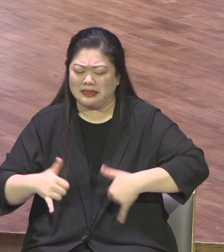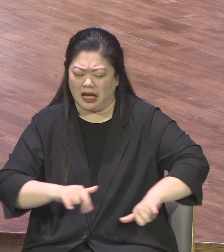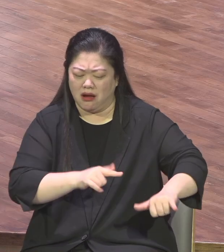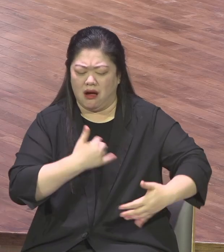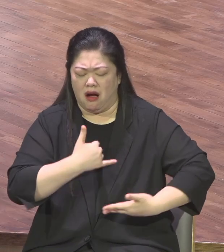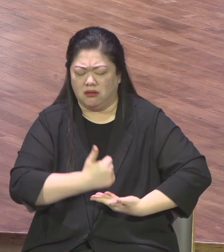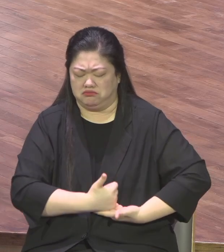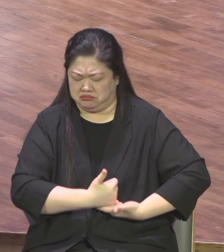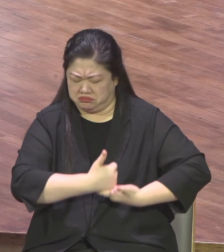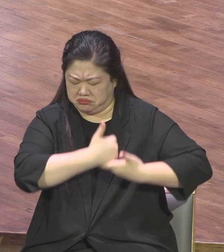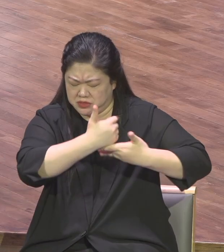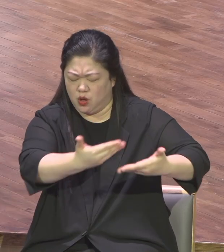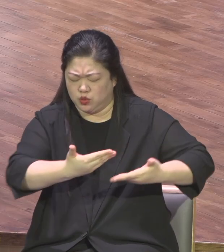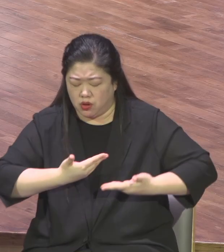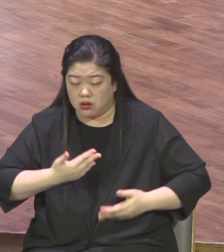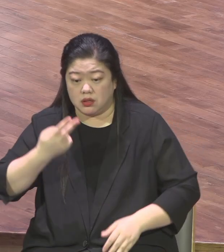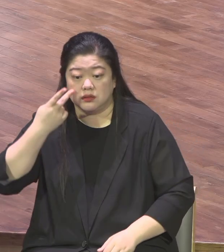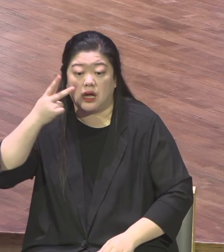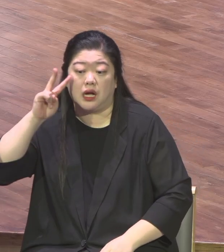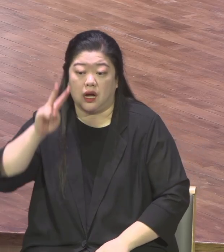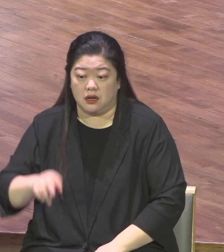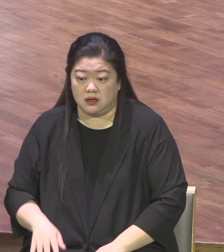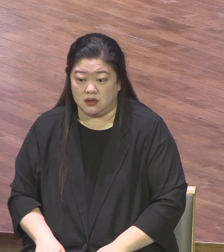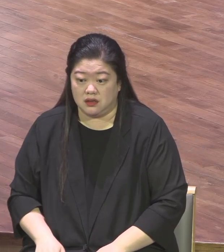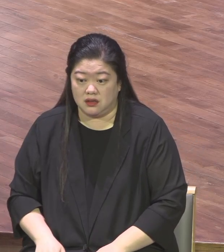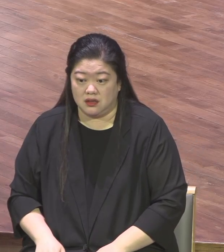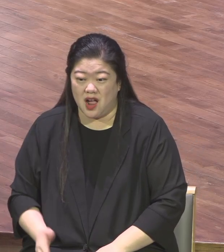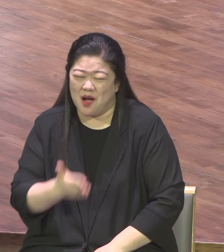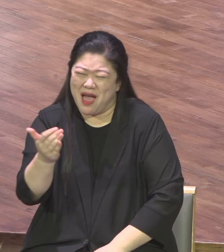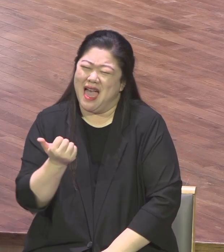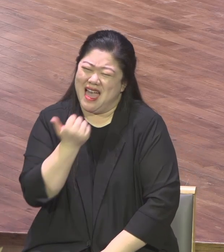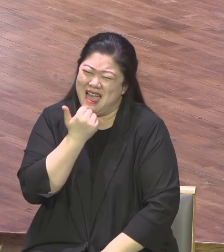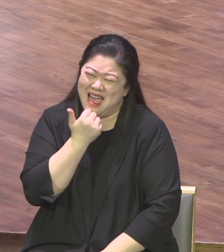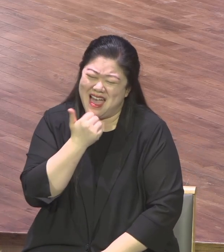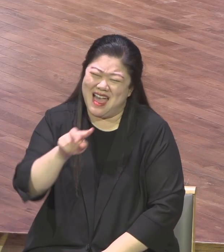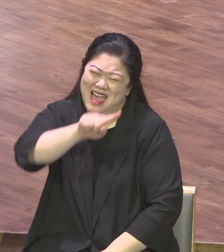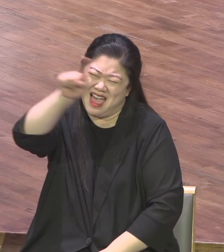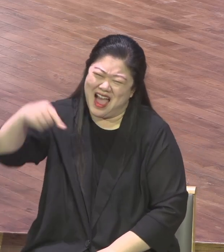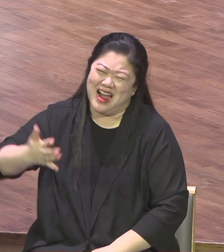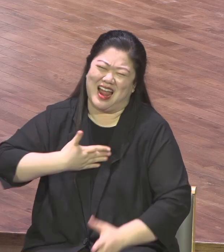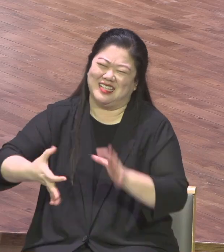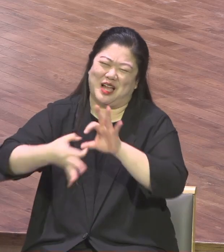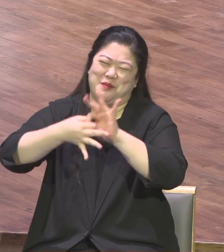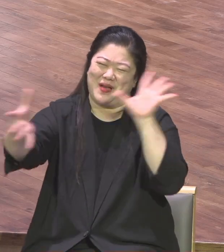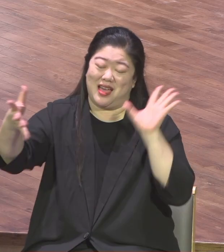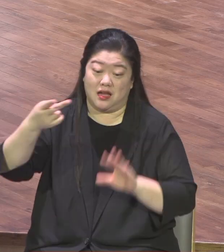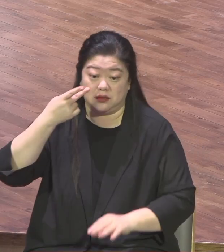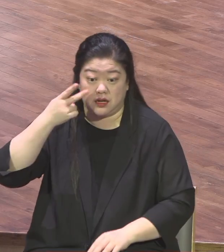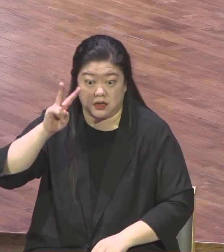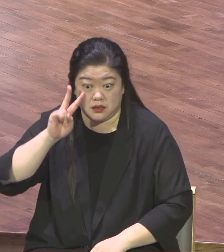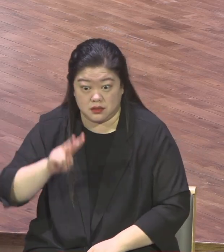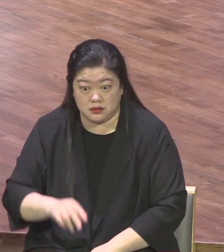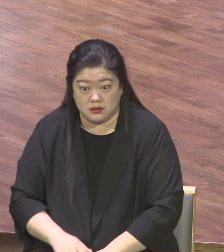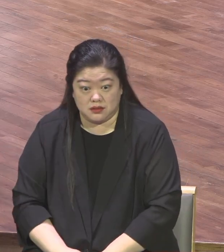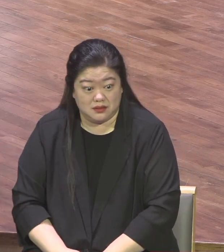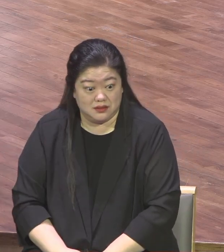효도할 줄 알고, 이 글을 읽고 있는 사람들은 자기는 여기에 속지 않는 줄로 착각한다.